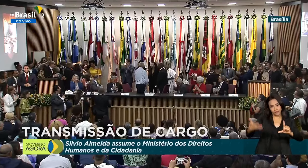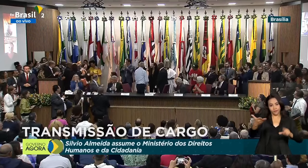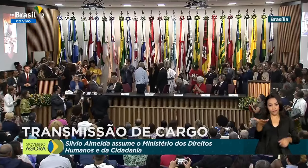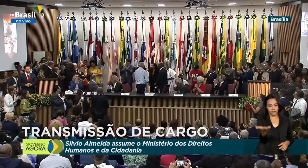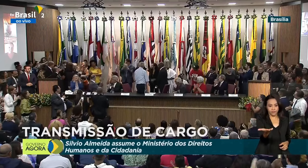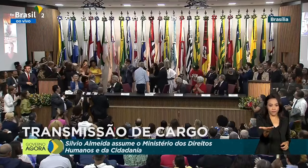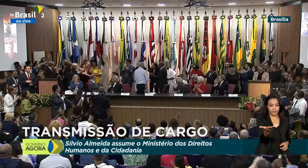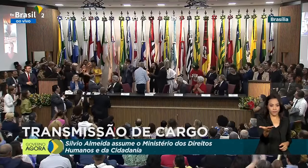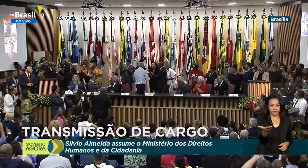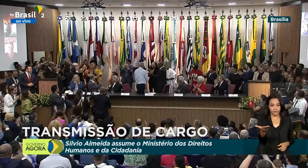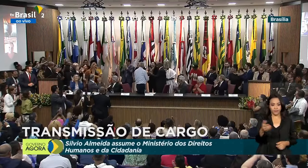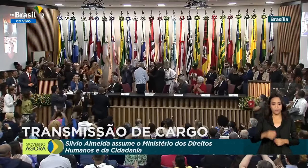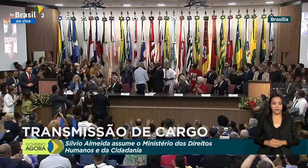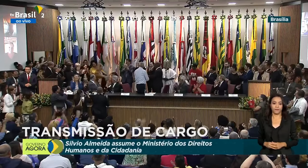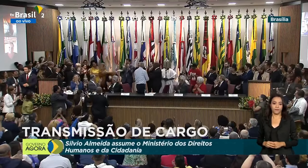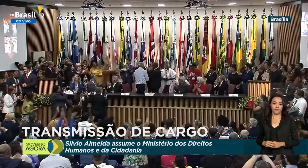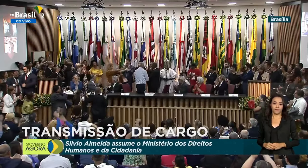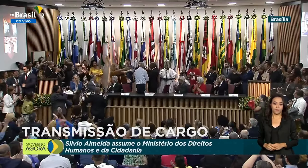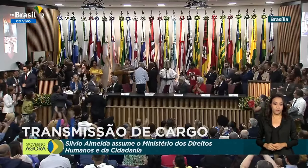similar